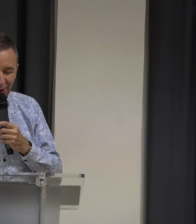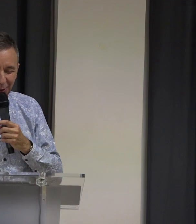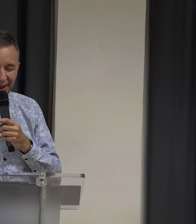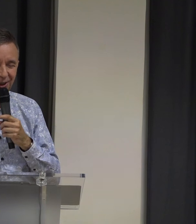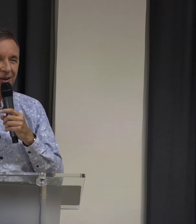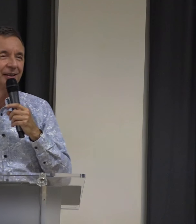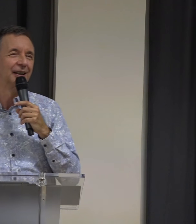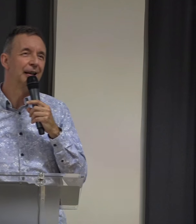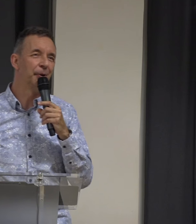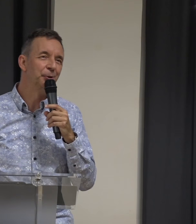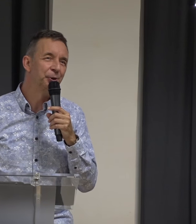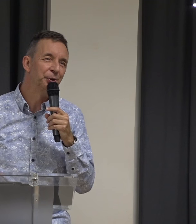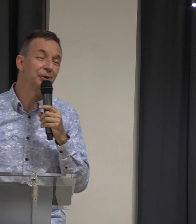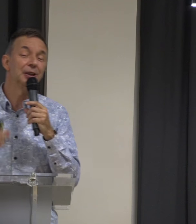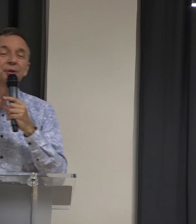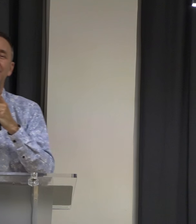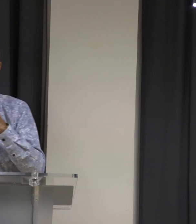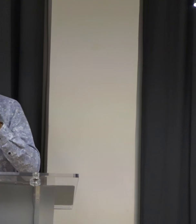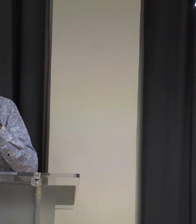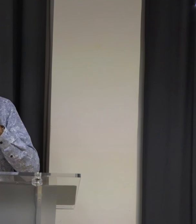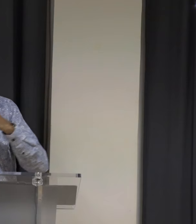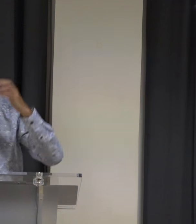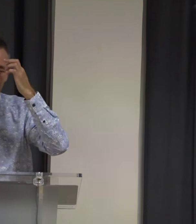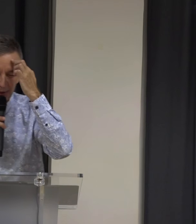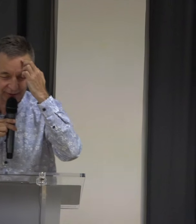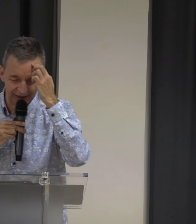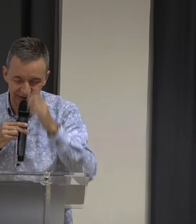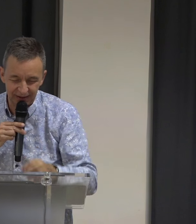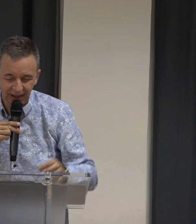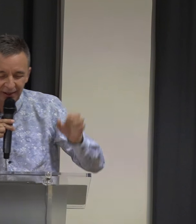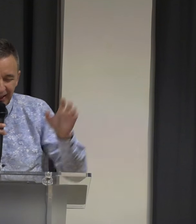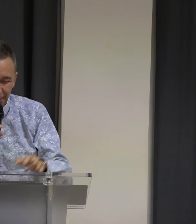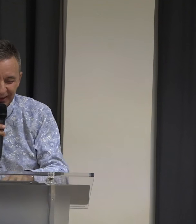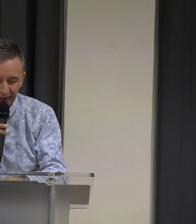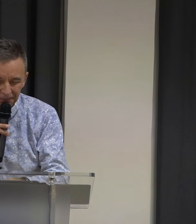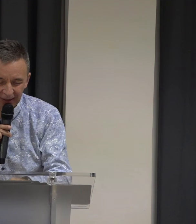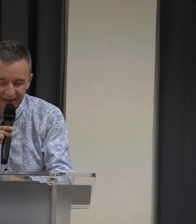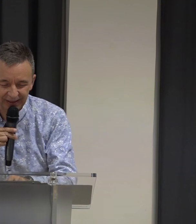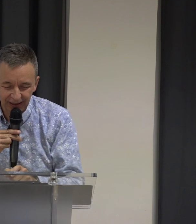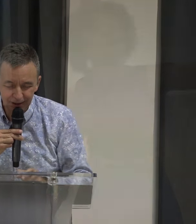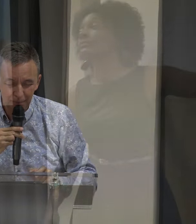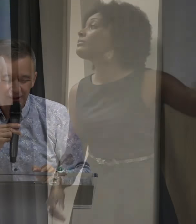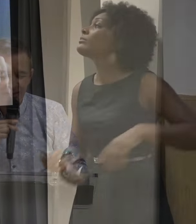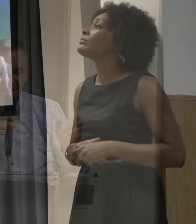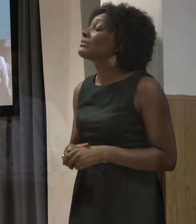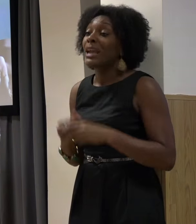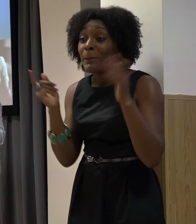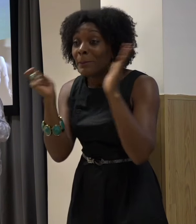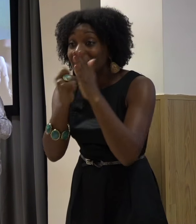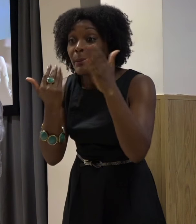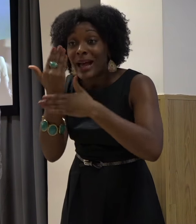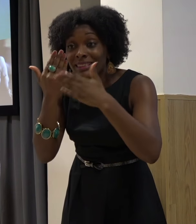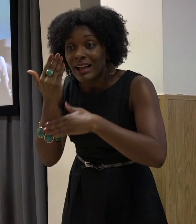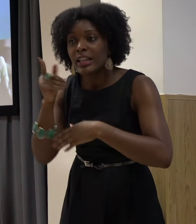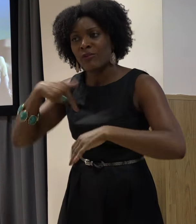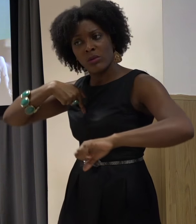Être sans relâche. La parole de Dieu nous dit aussi dans Ecclésiaste chapitre 11, verset 6, « Dès le matin, sème ta semence.